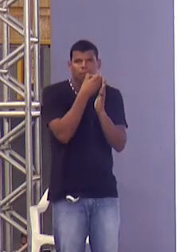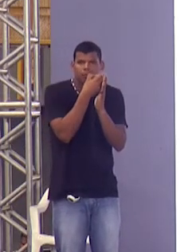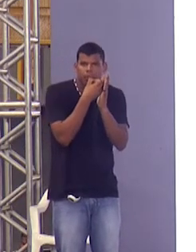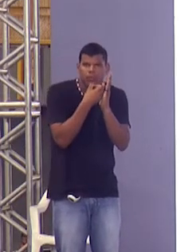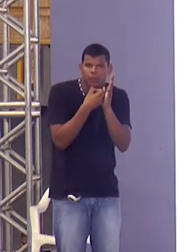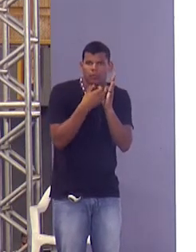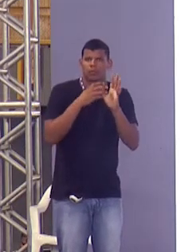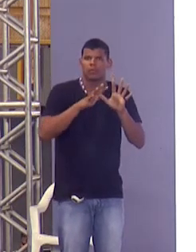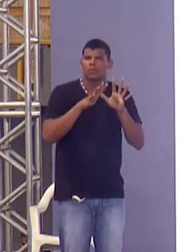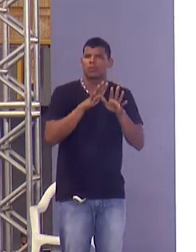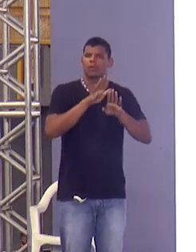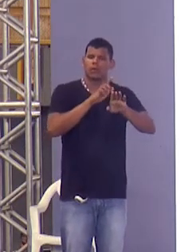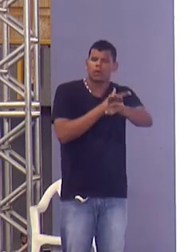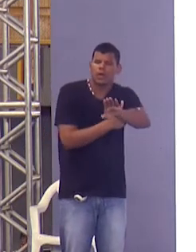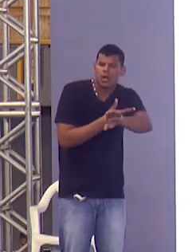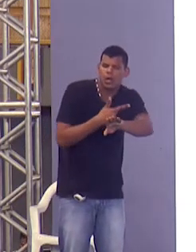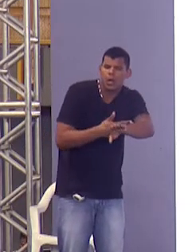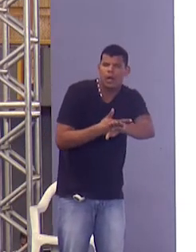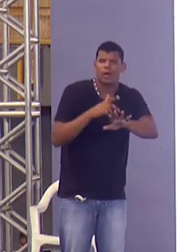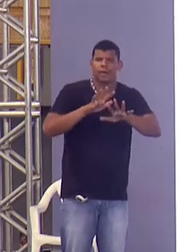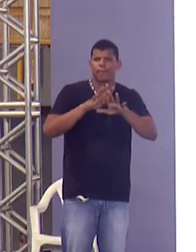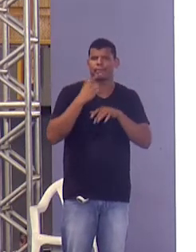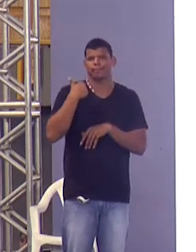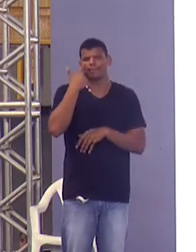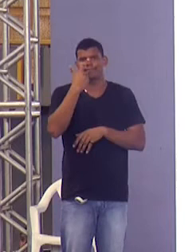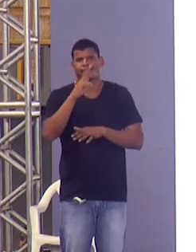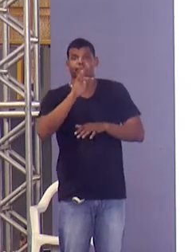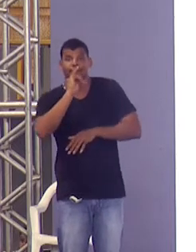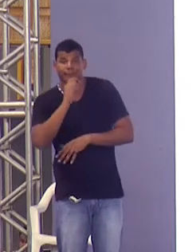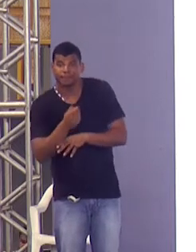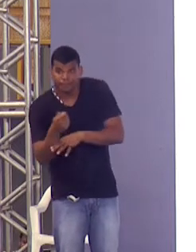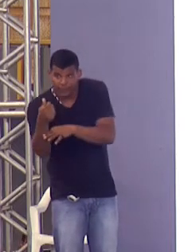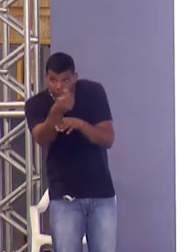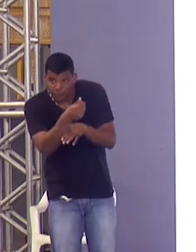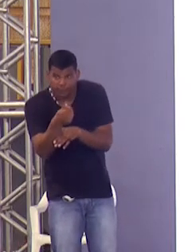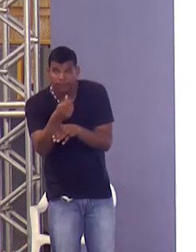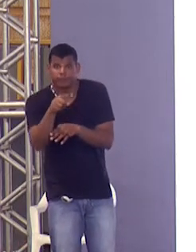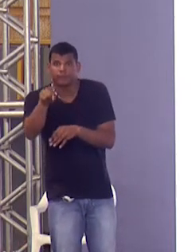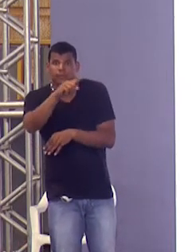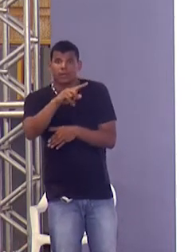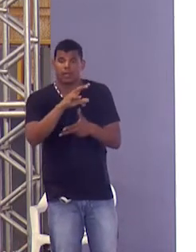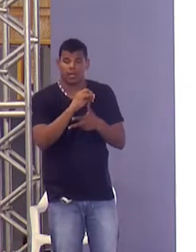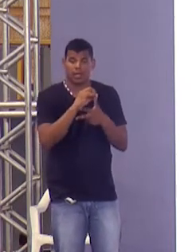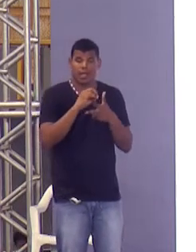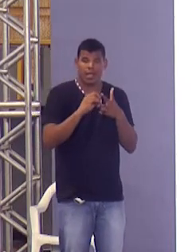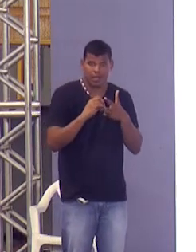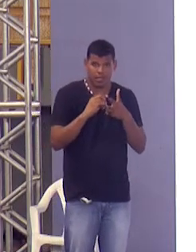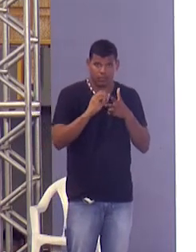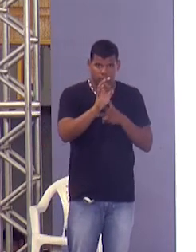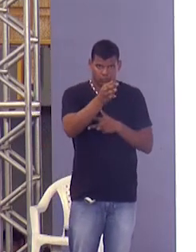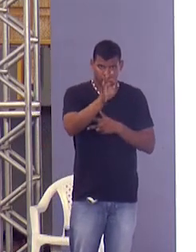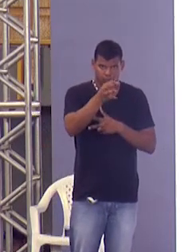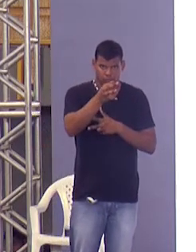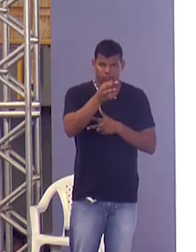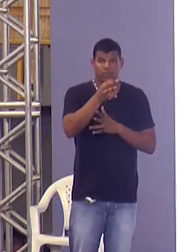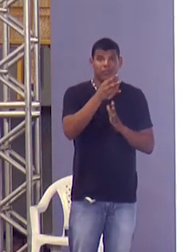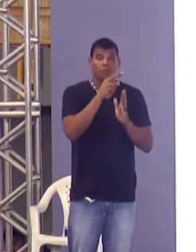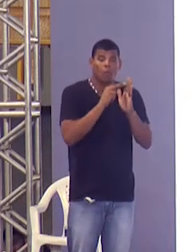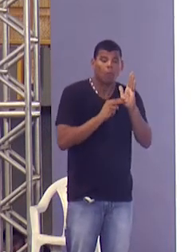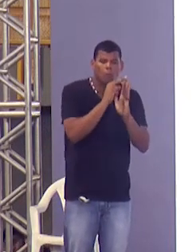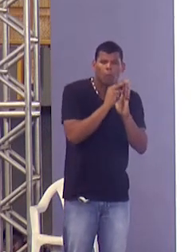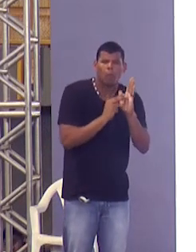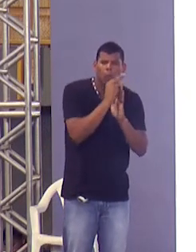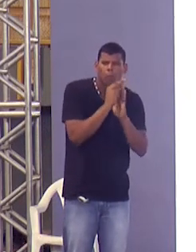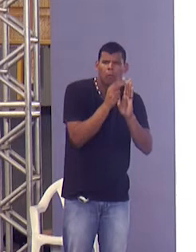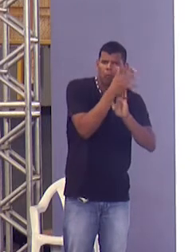do Enem, em algumas situações, eles têm textos que nos enganam,